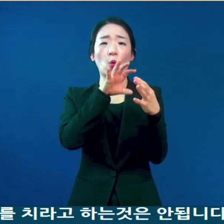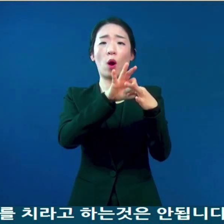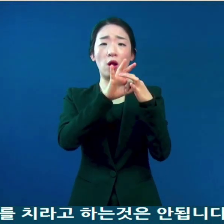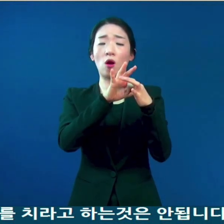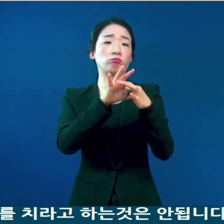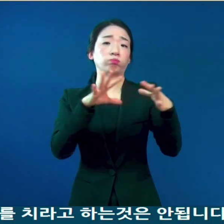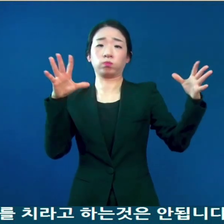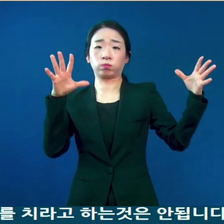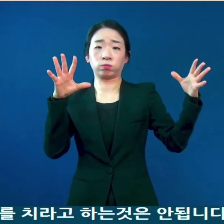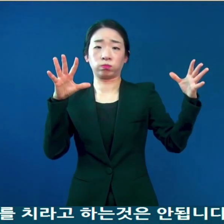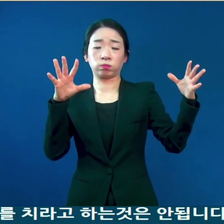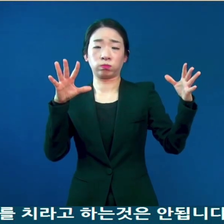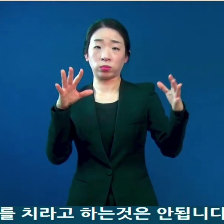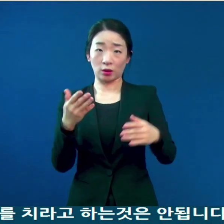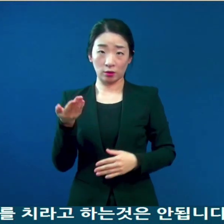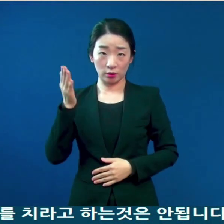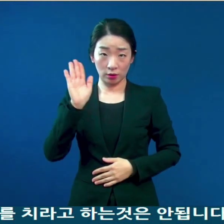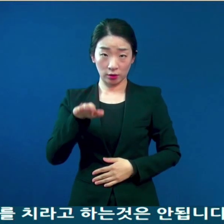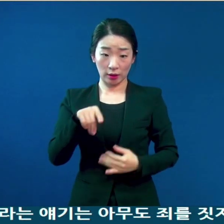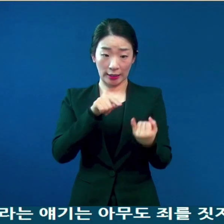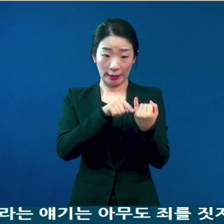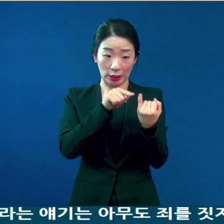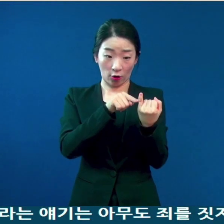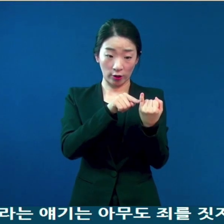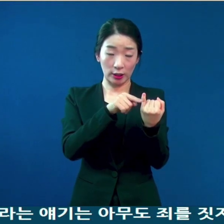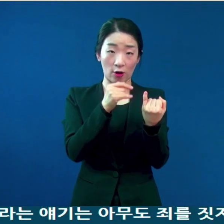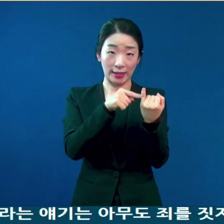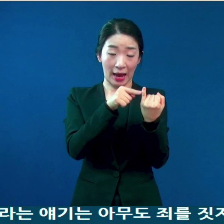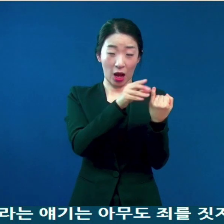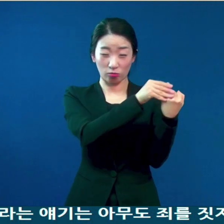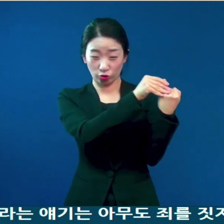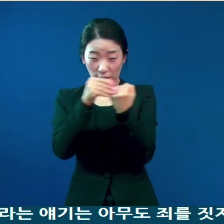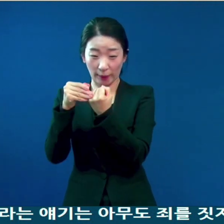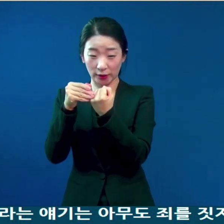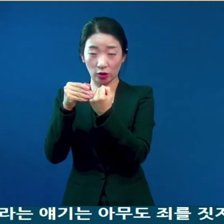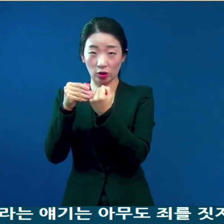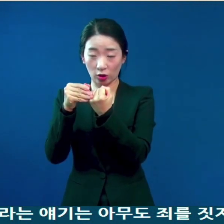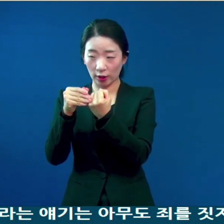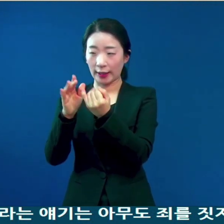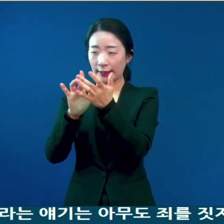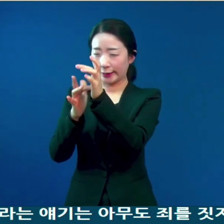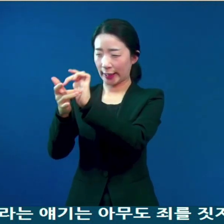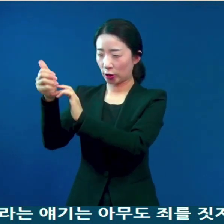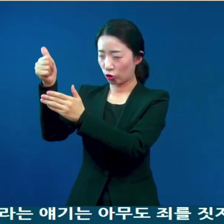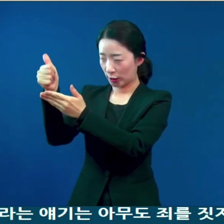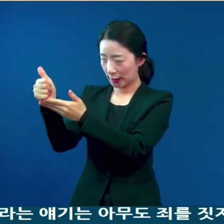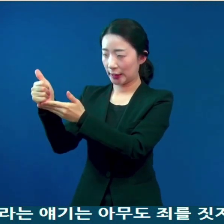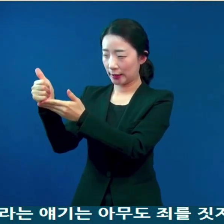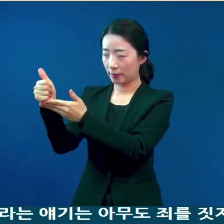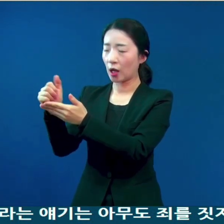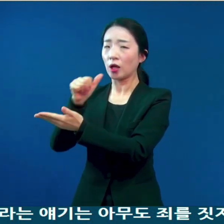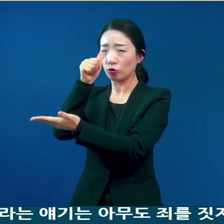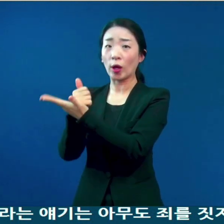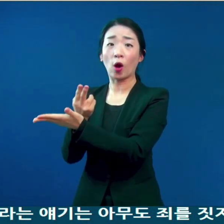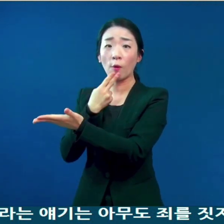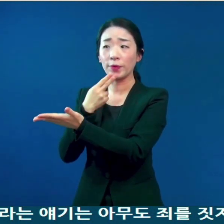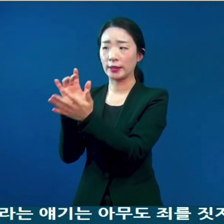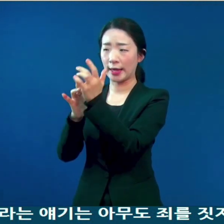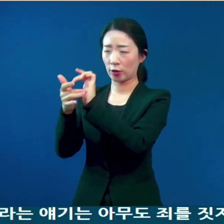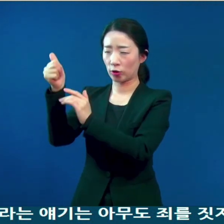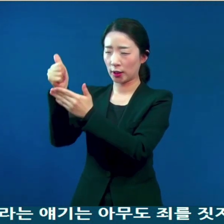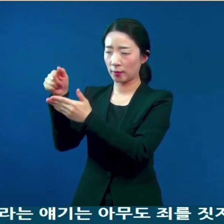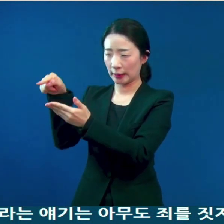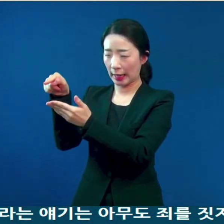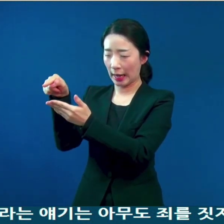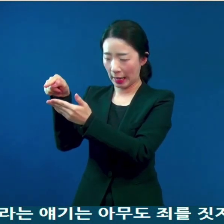그런데 간음하는 현장에 있는 여인을 붙들어서 대신에 뭘 했냐면, 예수님, 무고한 예수님을 모함에